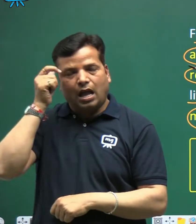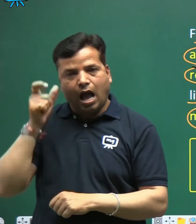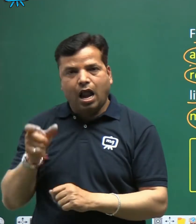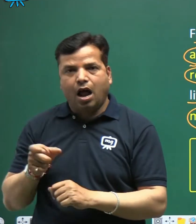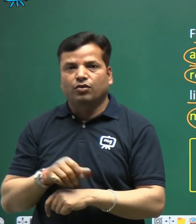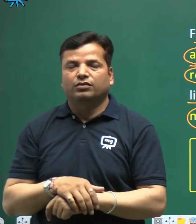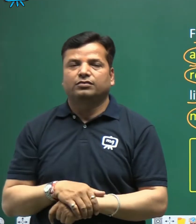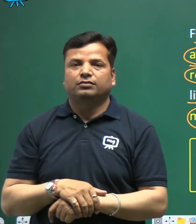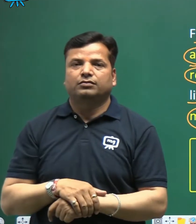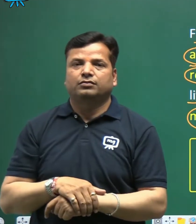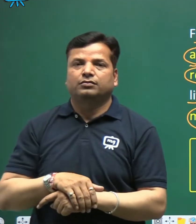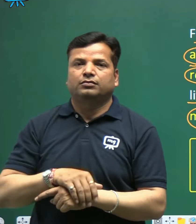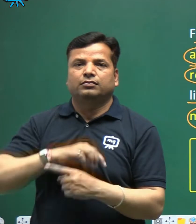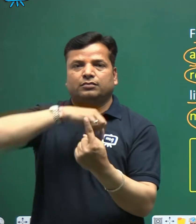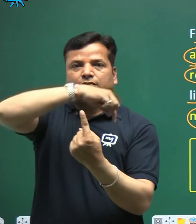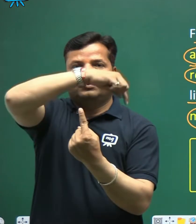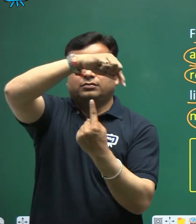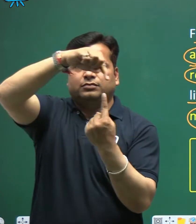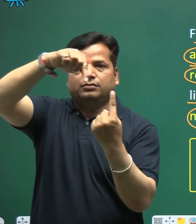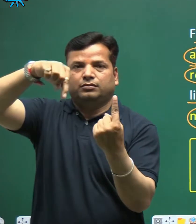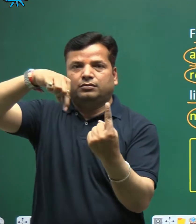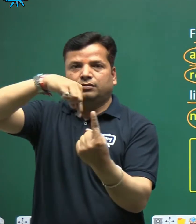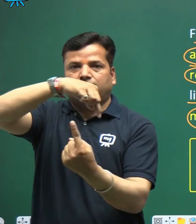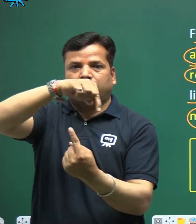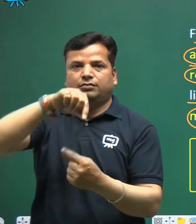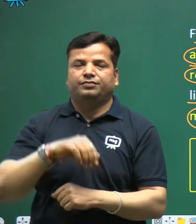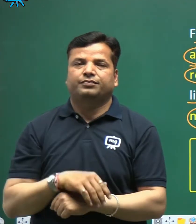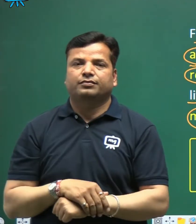around, चारों ओर,